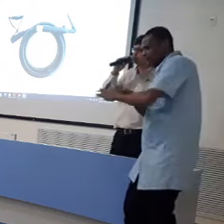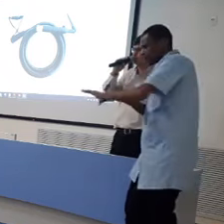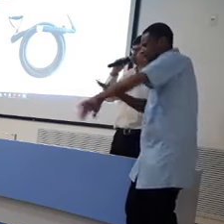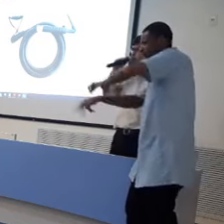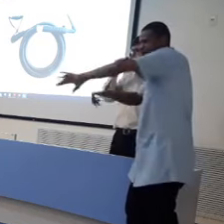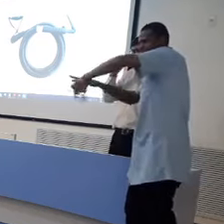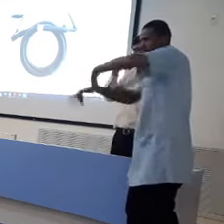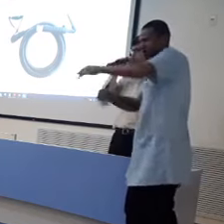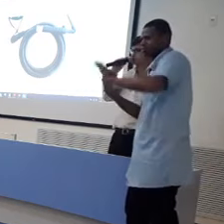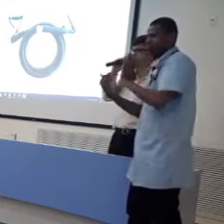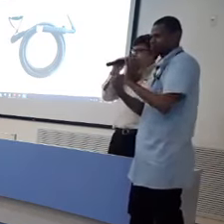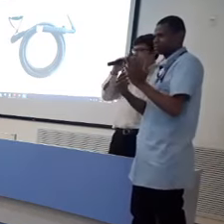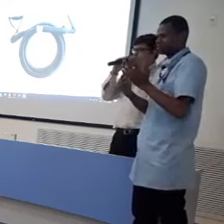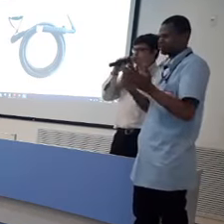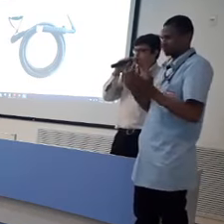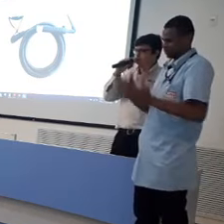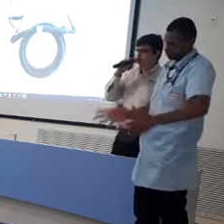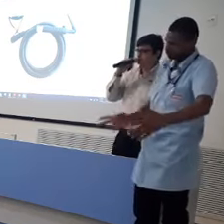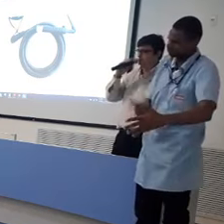tá?